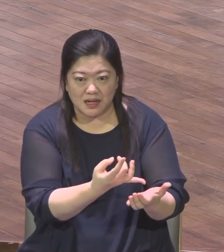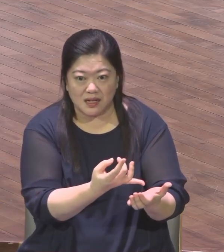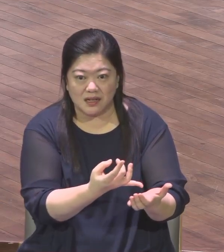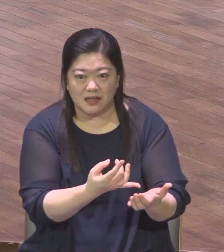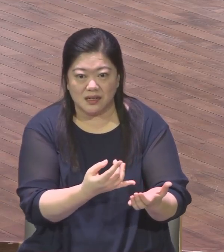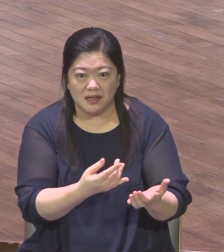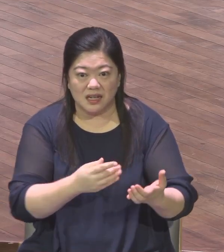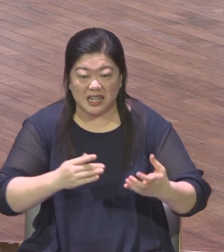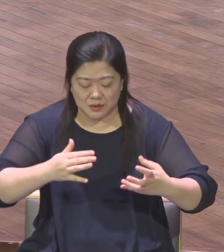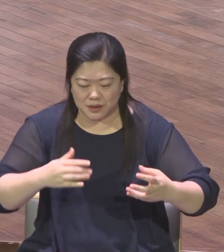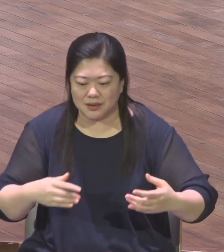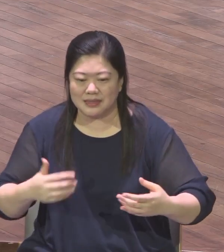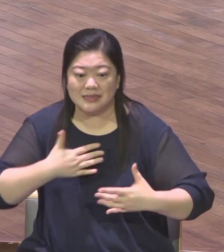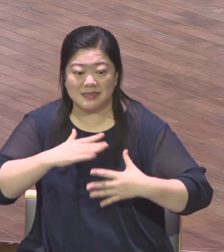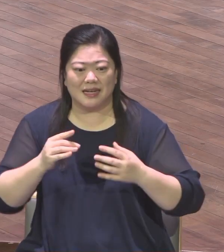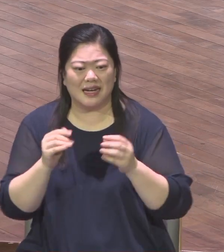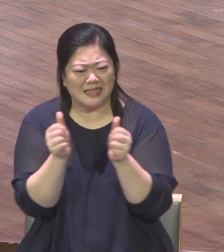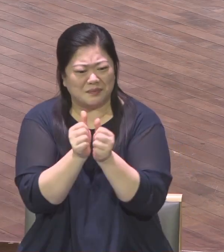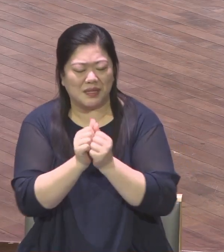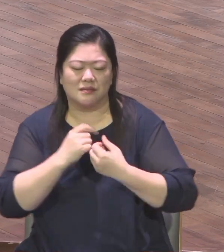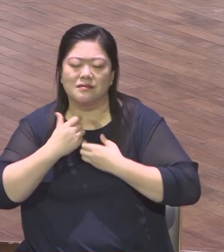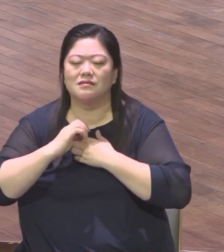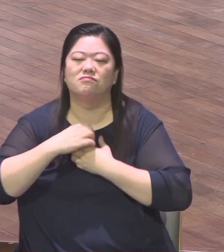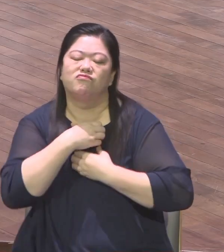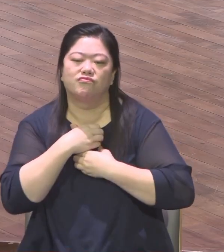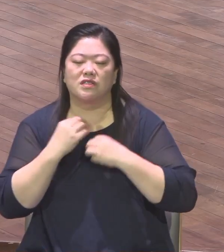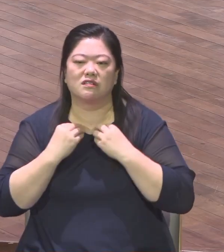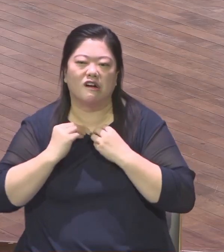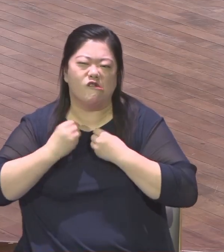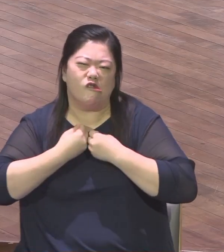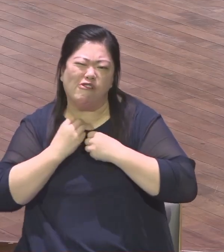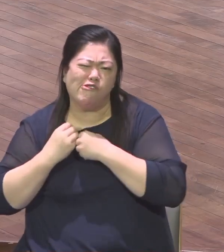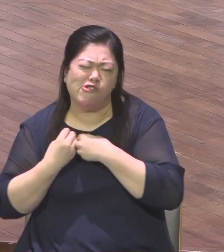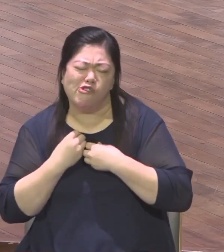티 나오, 들어가기다, 들어가기다. 마음대로 되는데 다른 건 안 돼요.